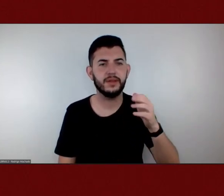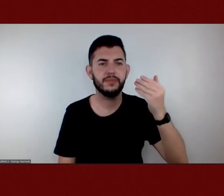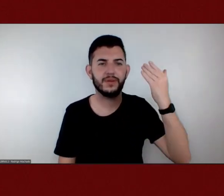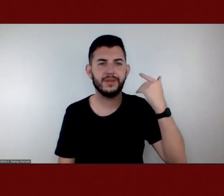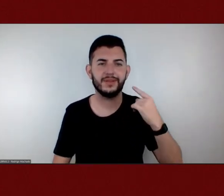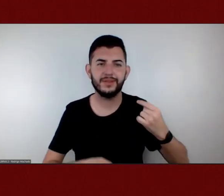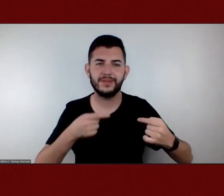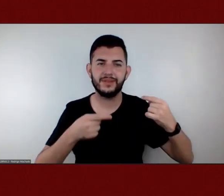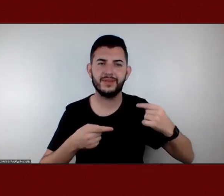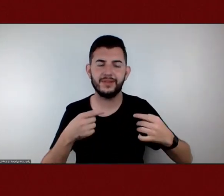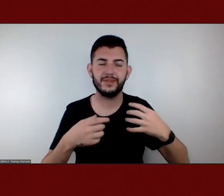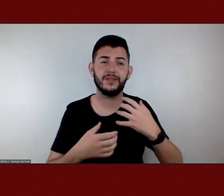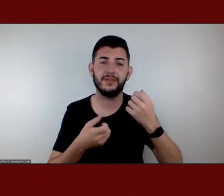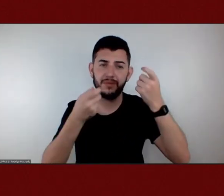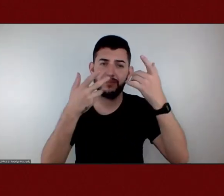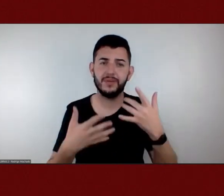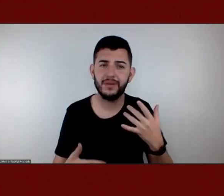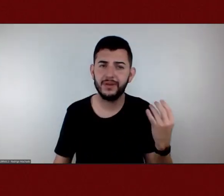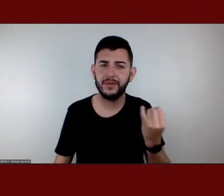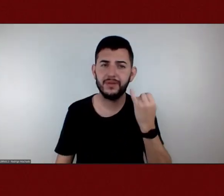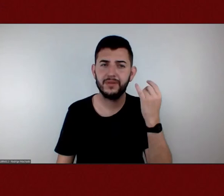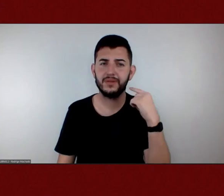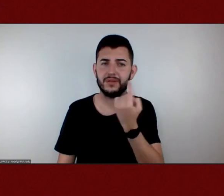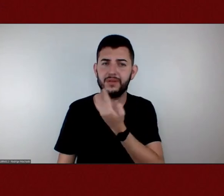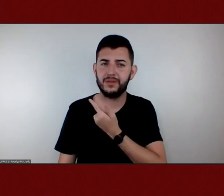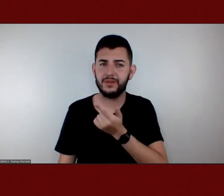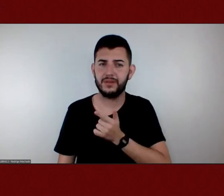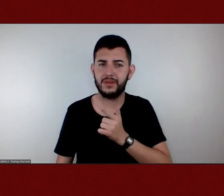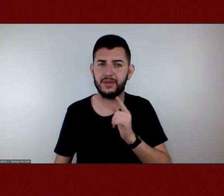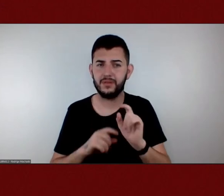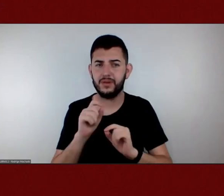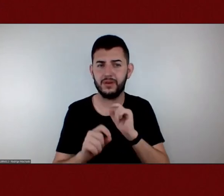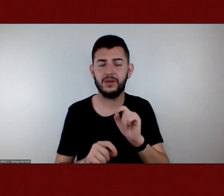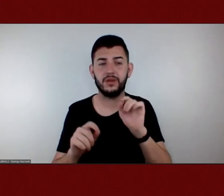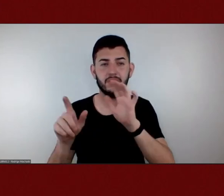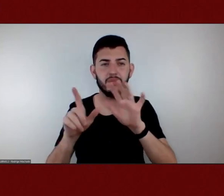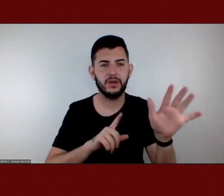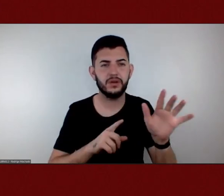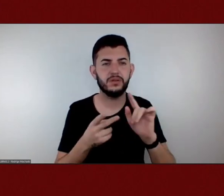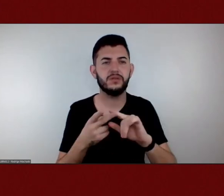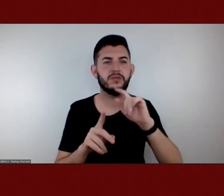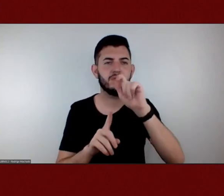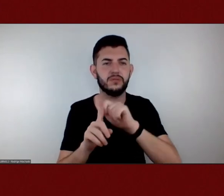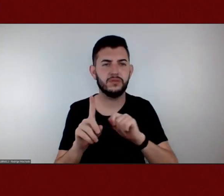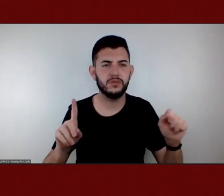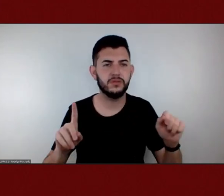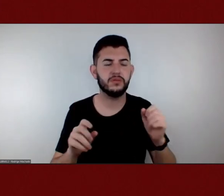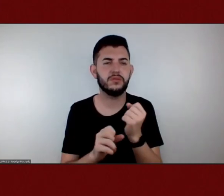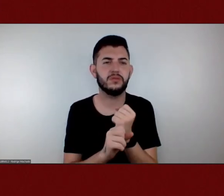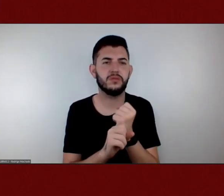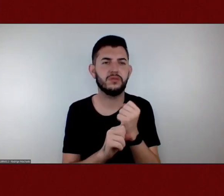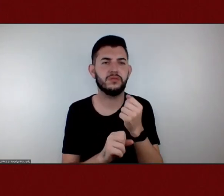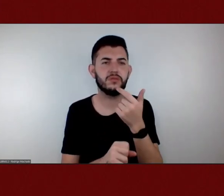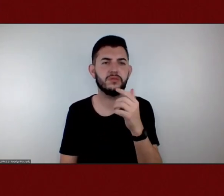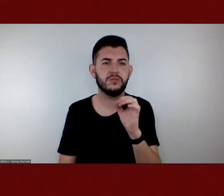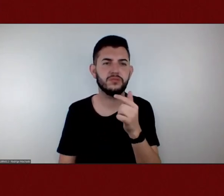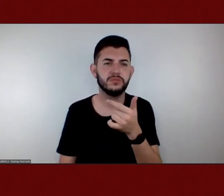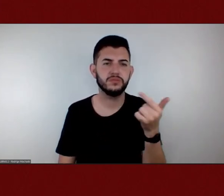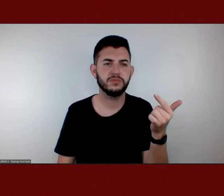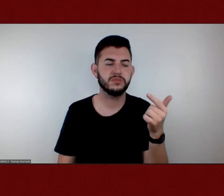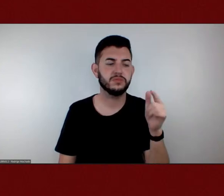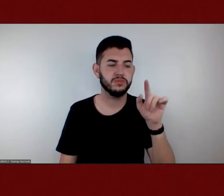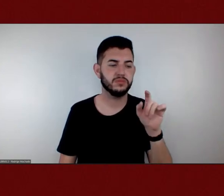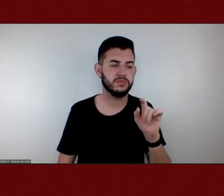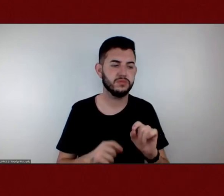ter uma semana, um mês de 2022, século XXI, não